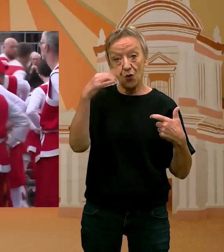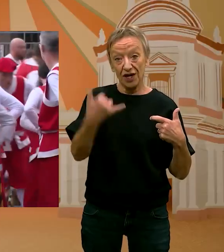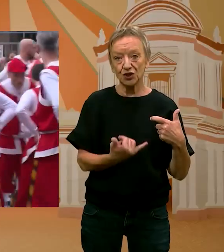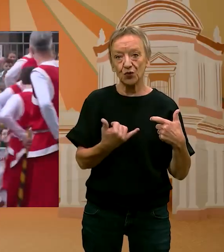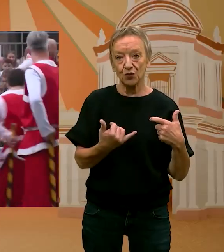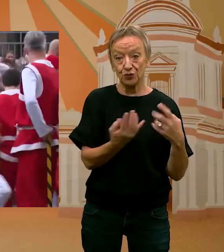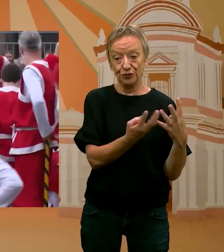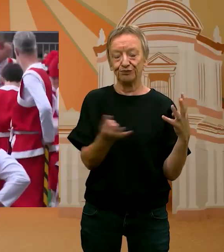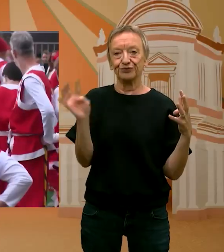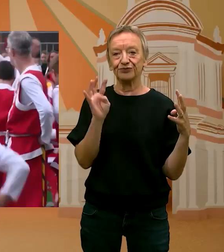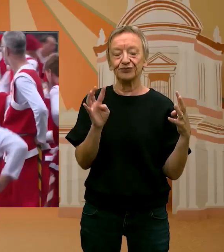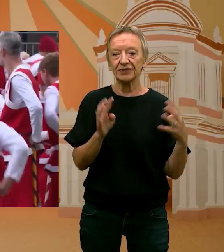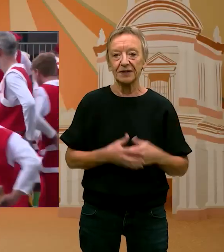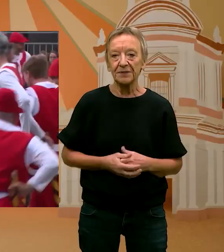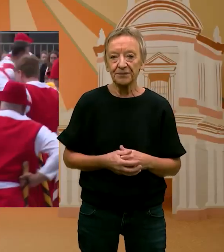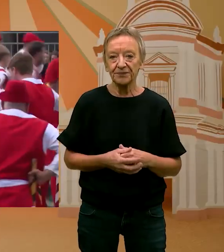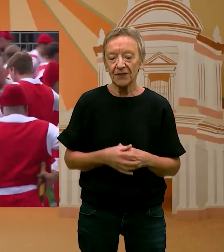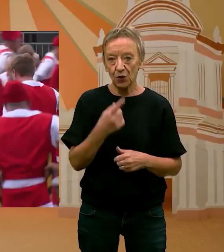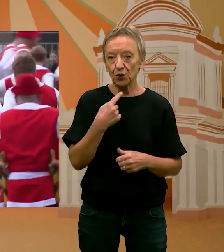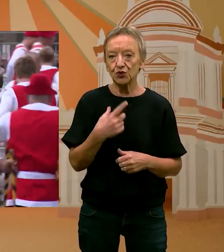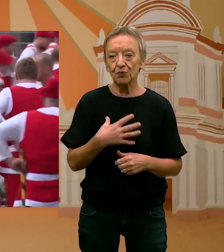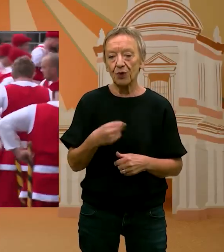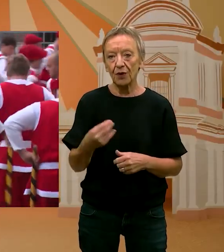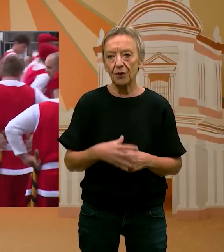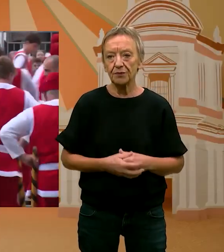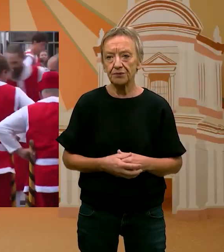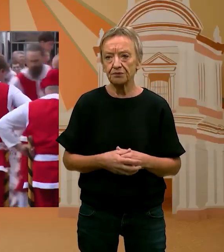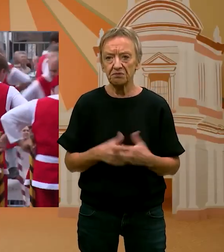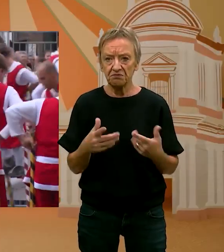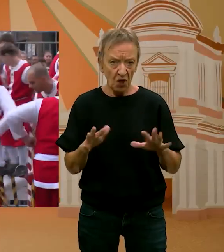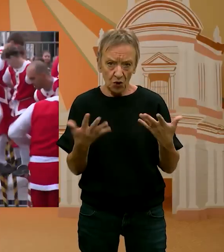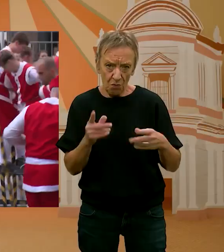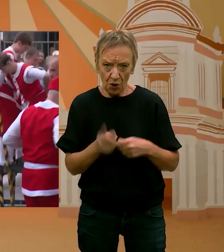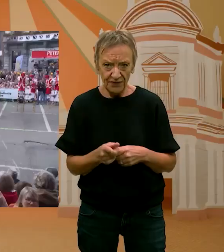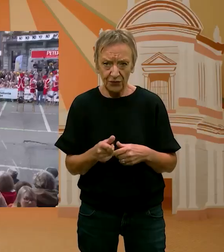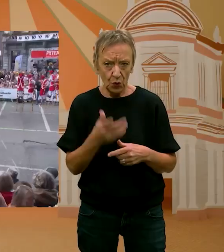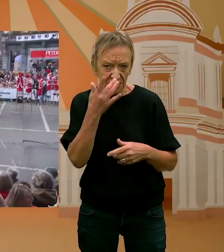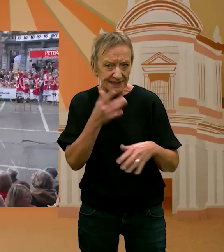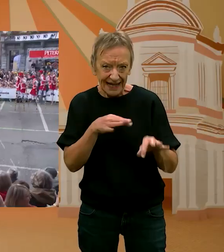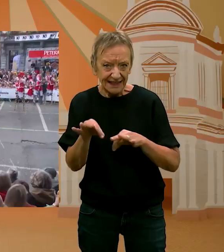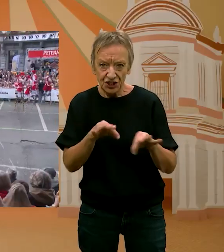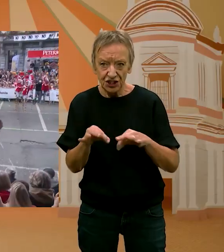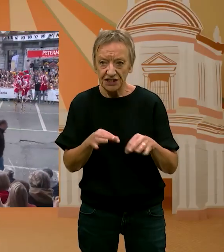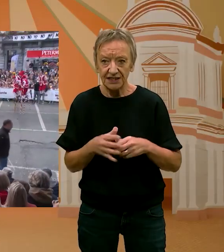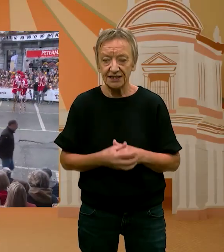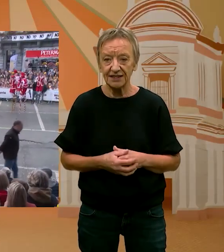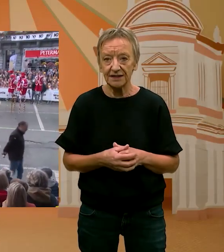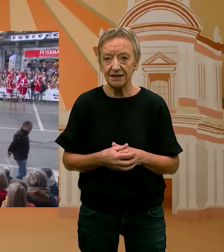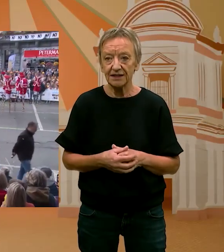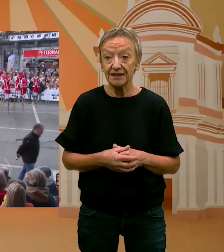début de combat, c'est quoi? Qu'est-ce qu'il faut faire? Rester très serré, essayer de ne pas s'isoler? Alors vraiment, le mot d'ordre, c'est absolument ne jamais être seul.